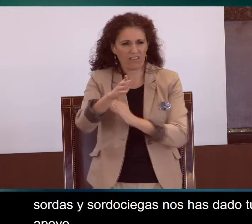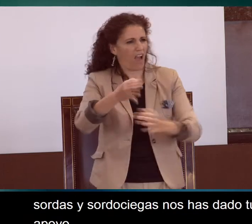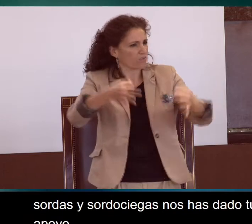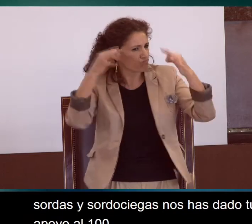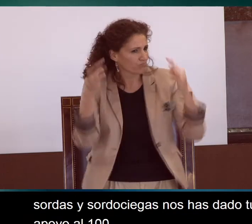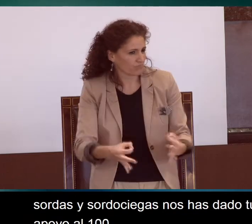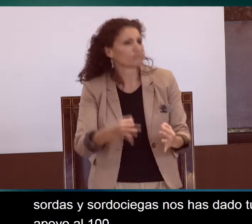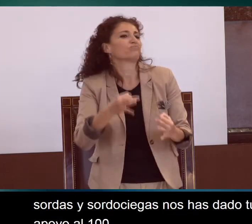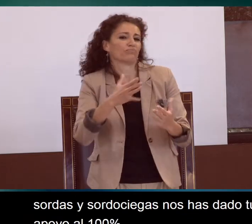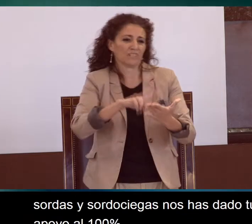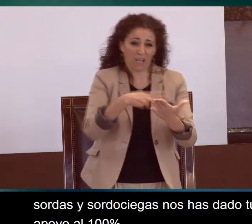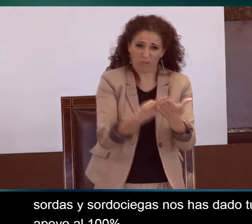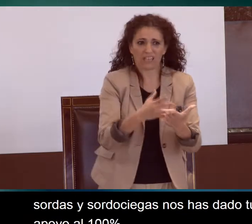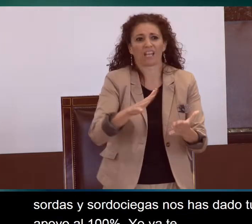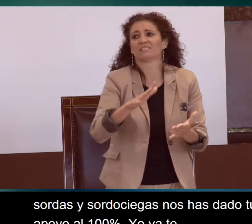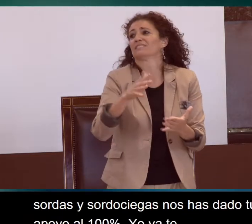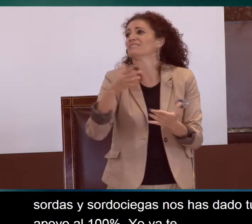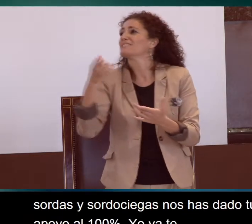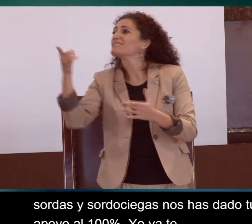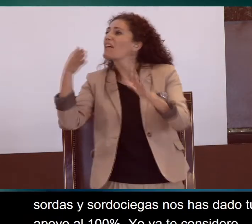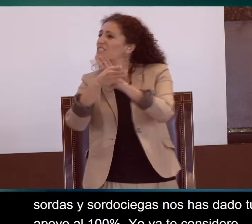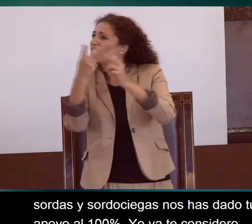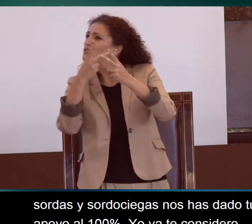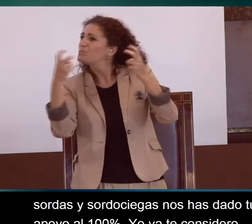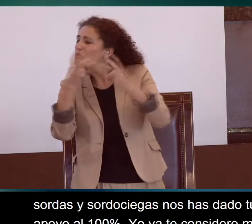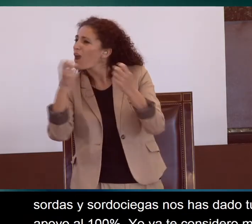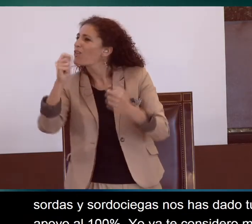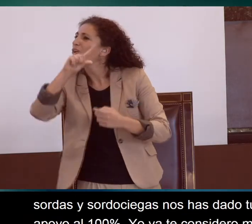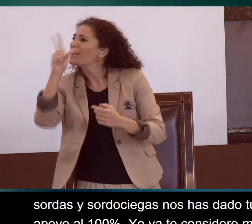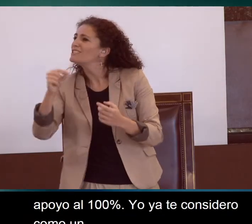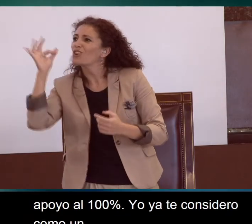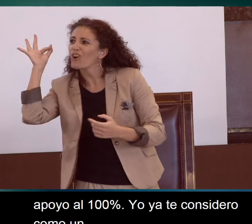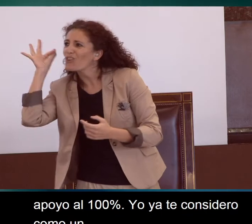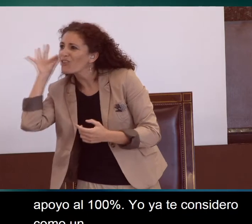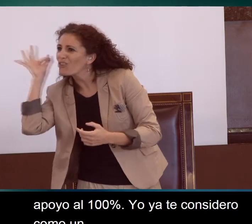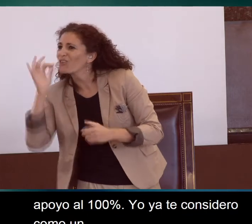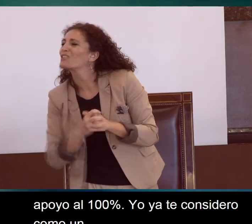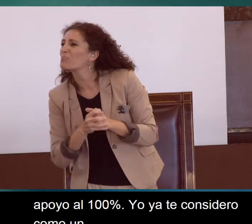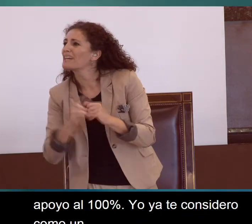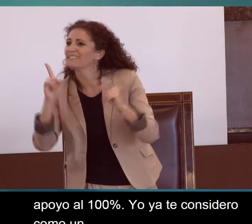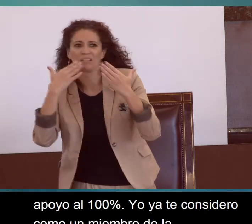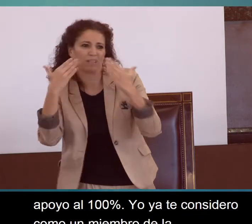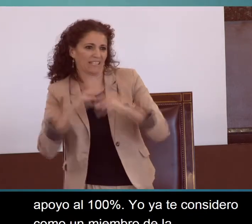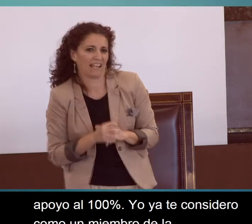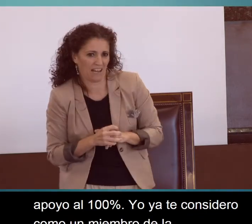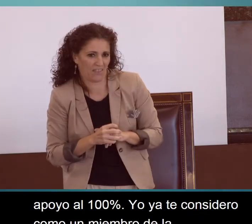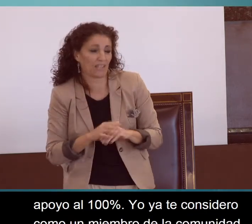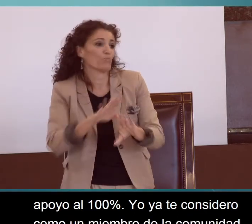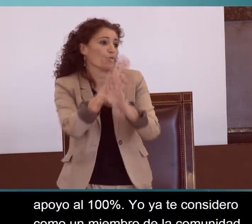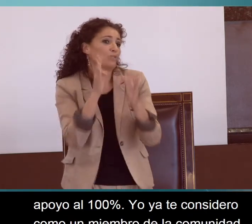gracias a todos los que han trabajado para hacer posible que este congreso haya salido adelante, los intérpretes, el Sol Producciones, FIAPAS, muchas